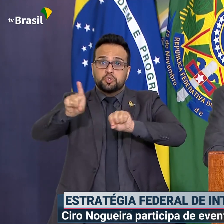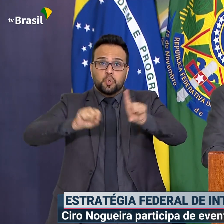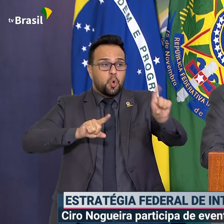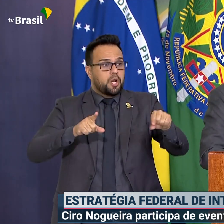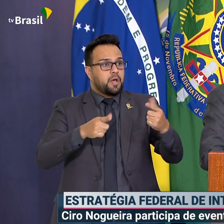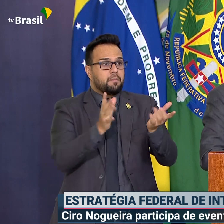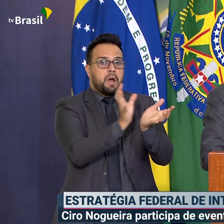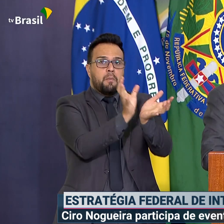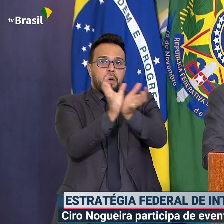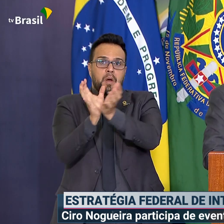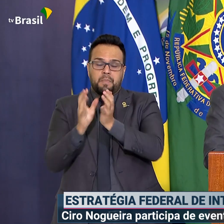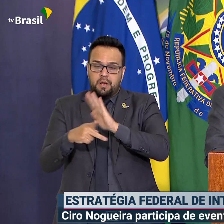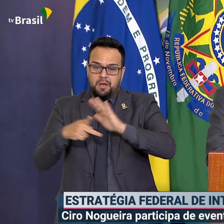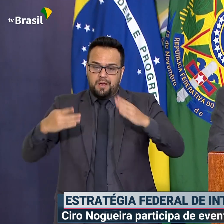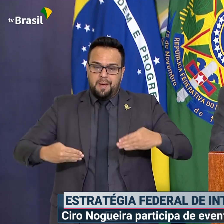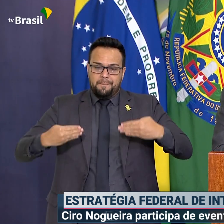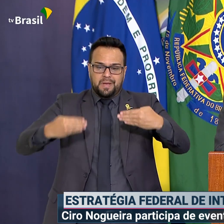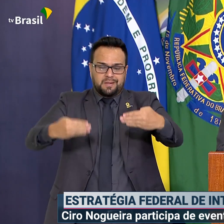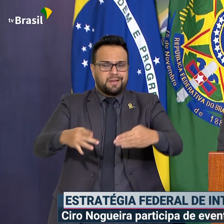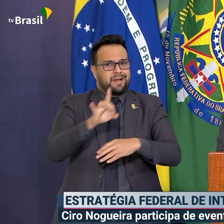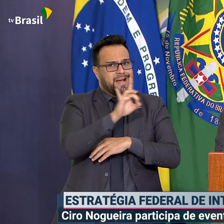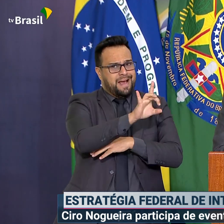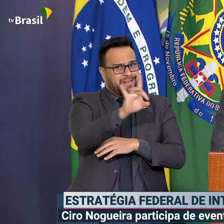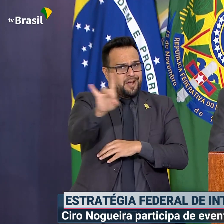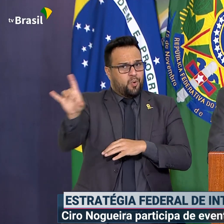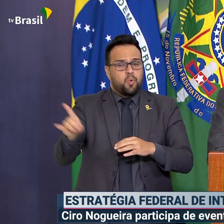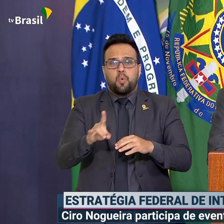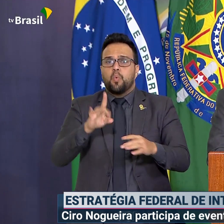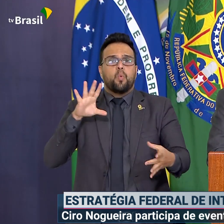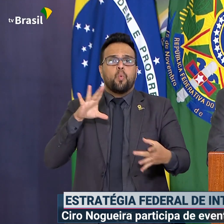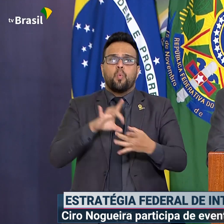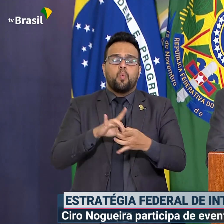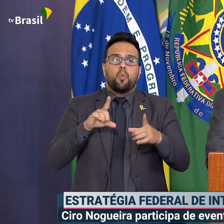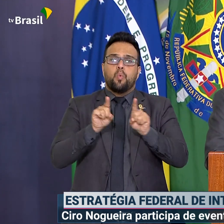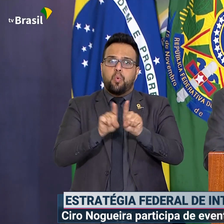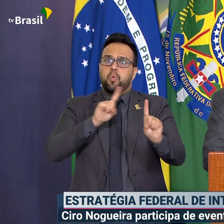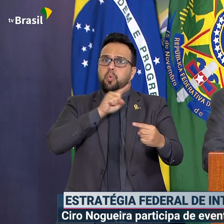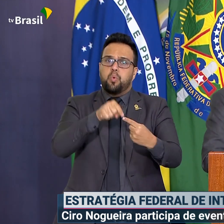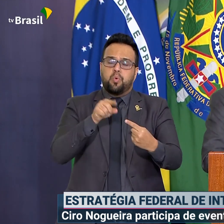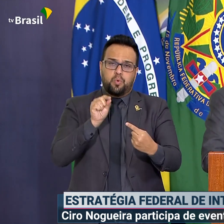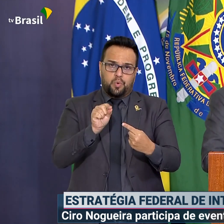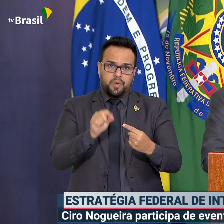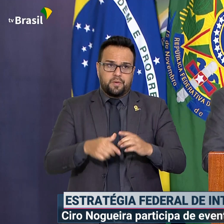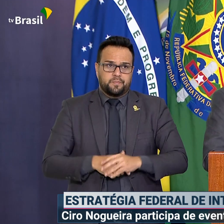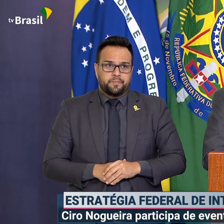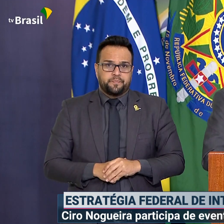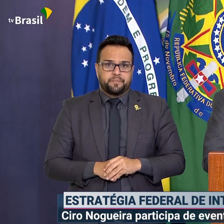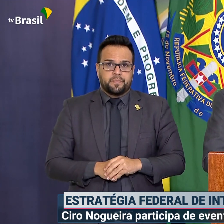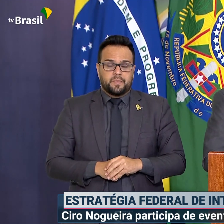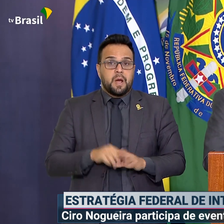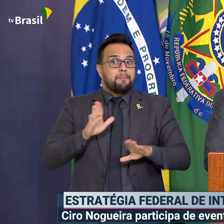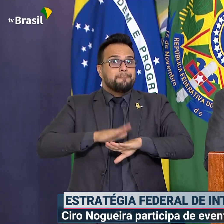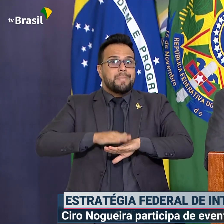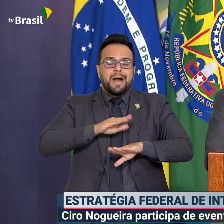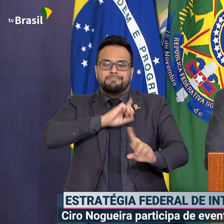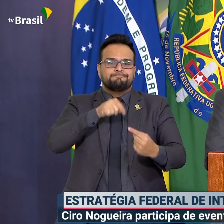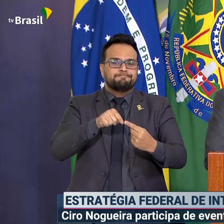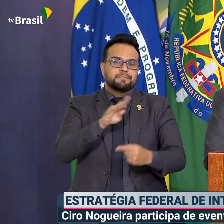e o nosso ministério é baseado em questões técnicas